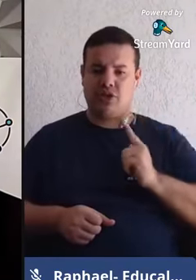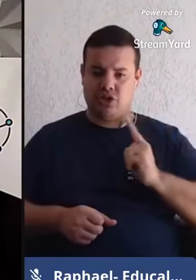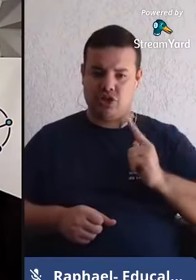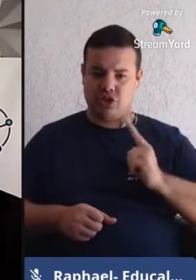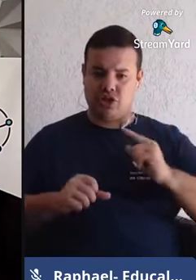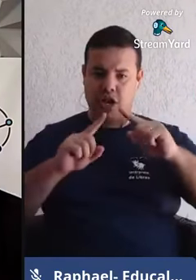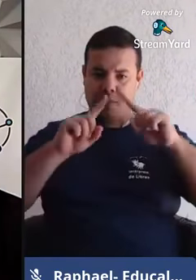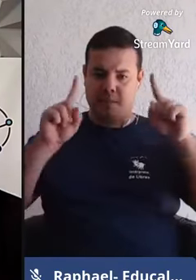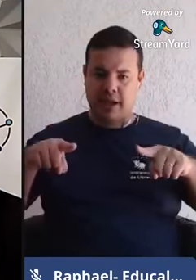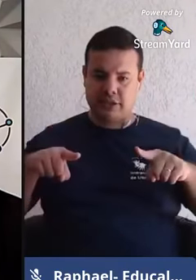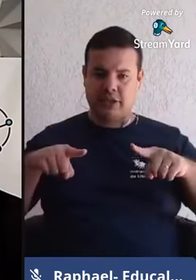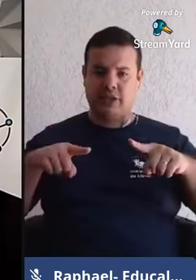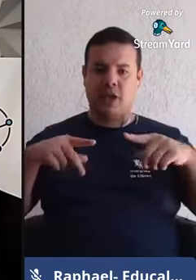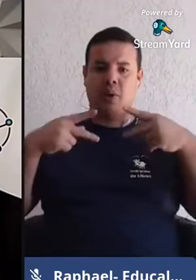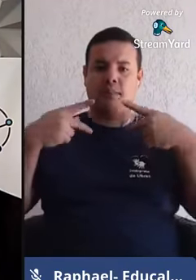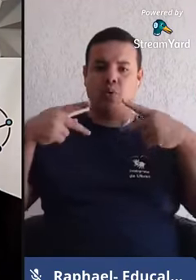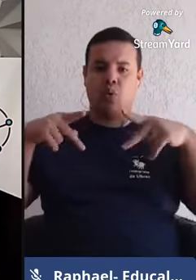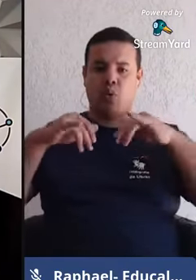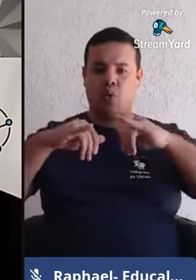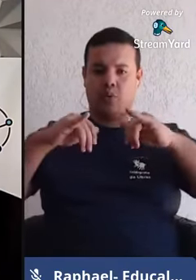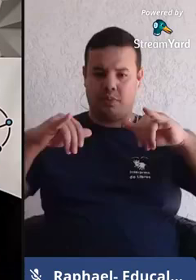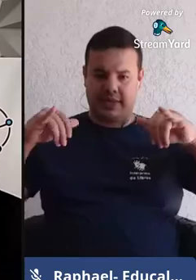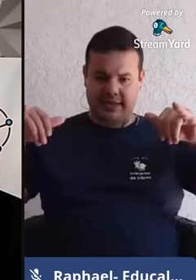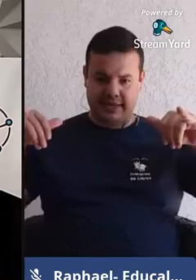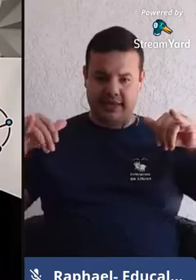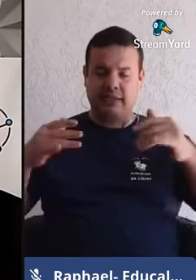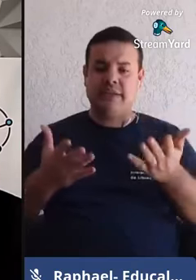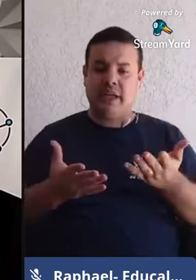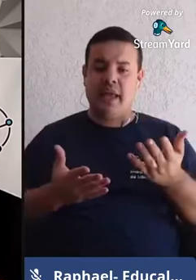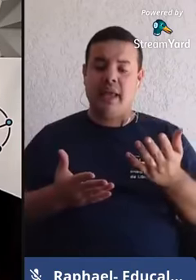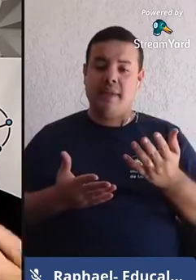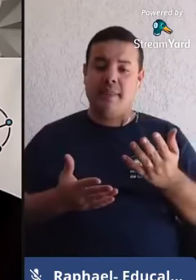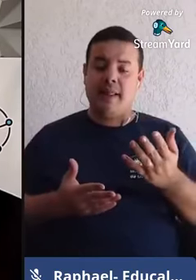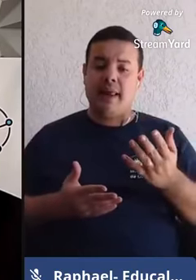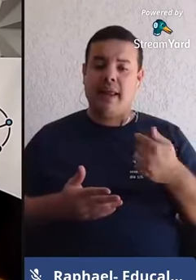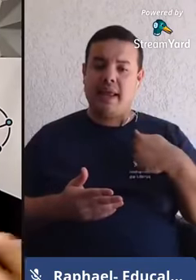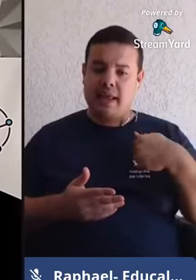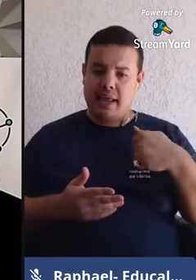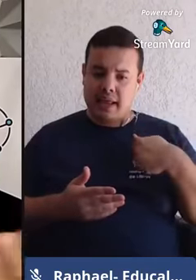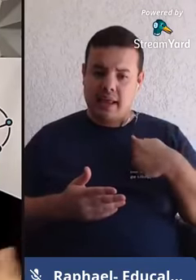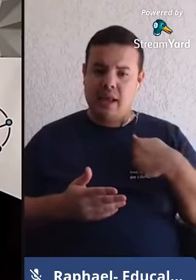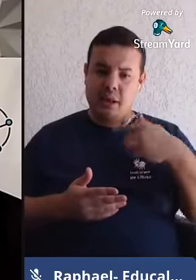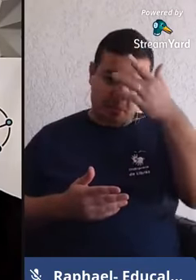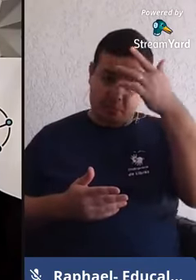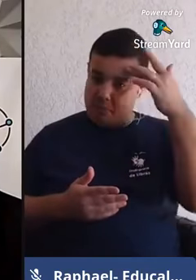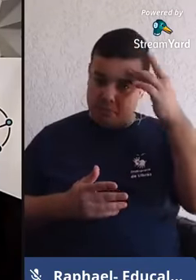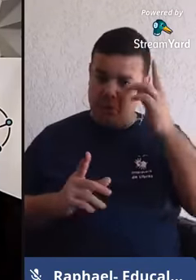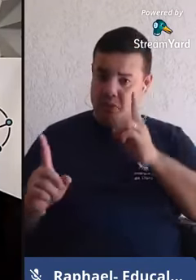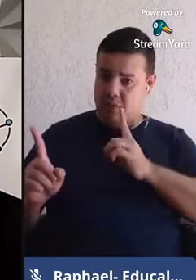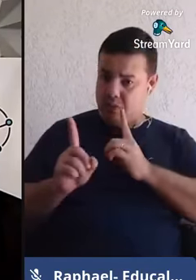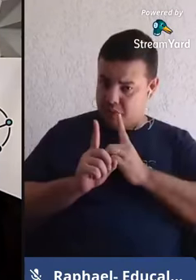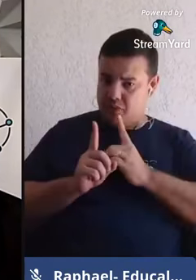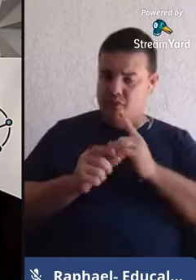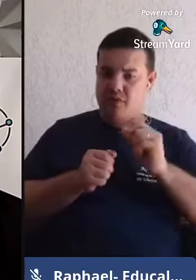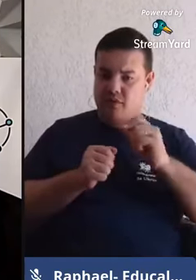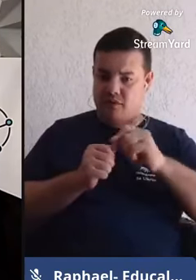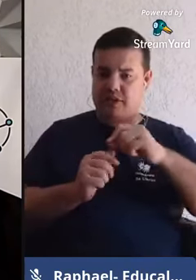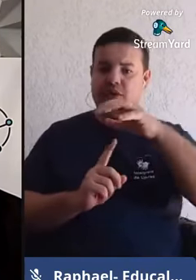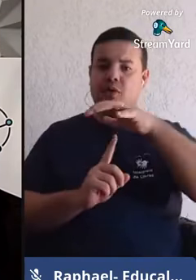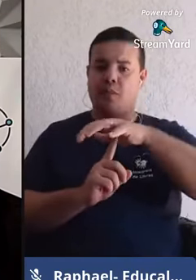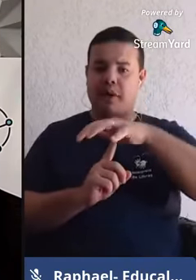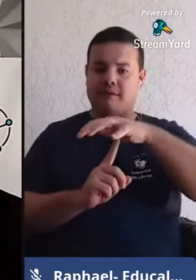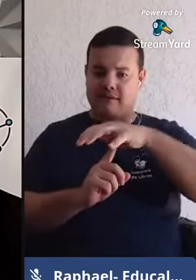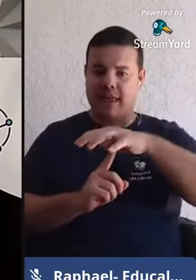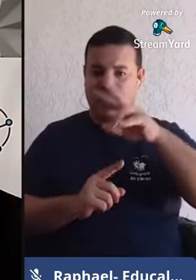publicidade. E acabei sendo procurado por uma pessoa que estava fazendo uma feira, que muitos aí que estão nos ouvindo vão lembrar, a